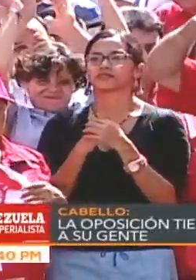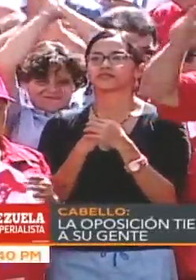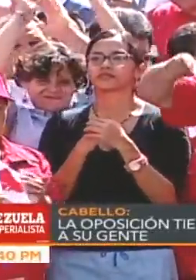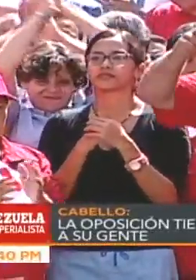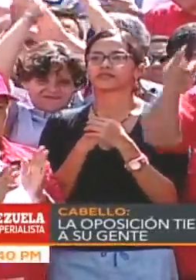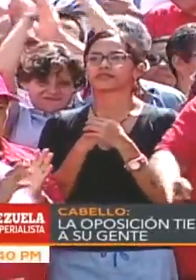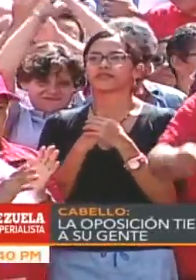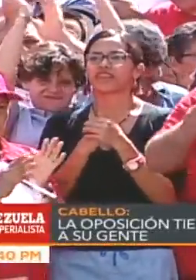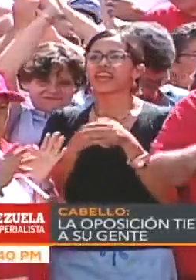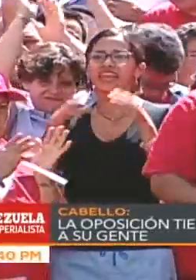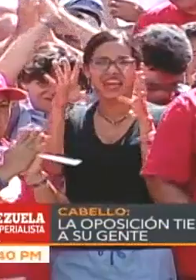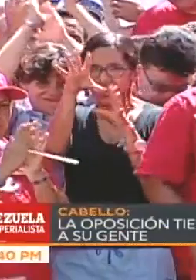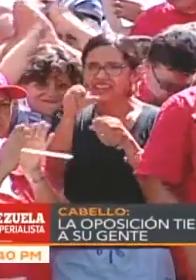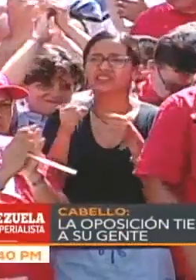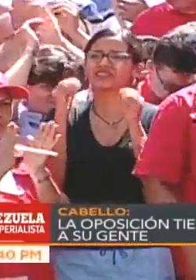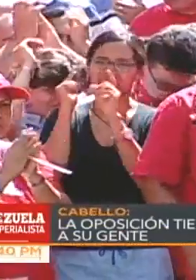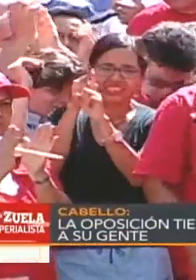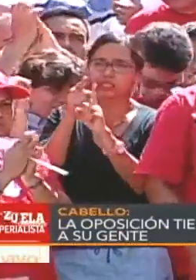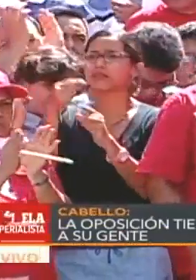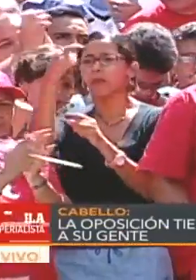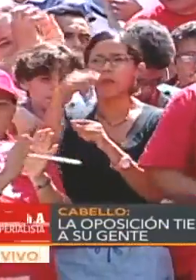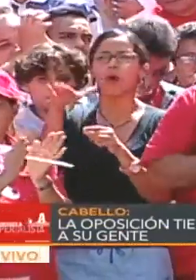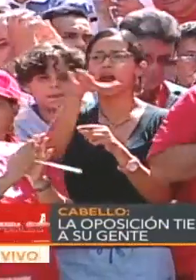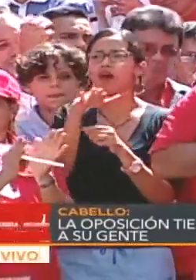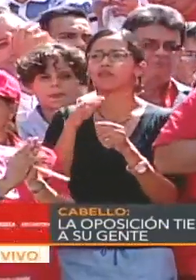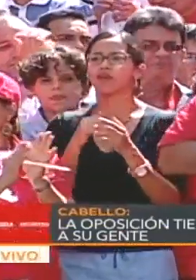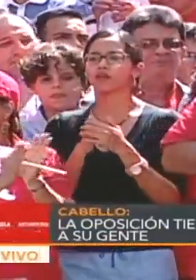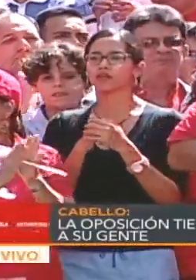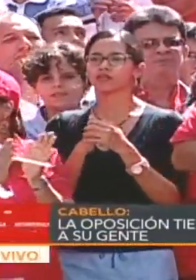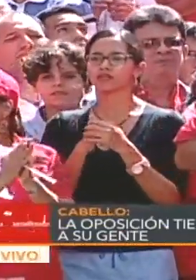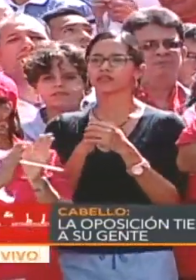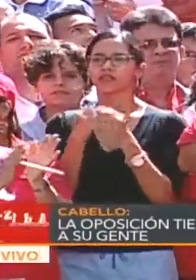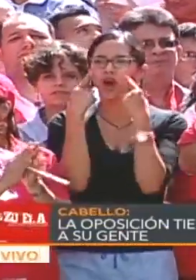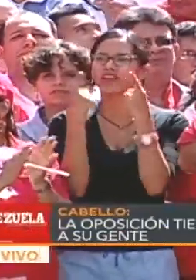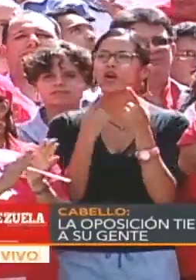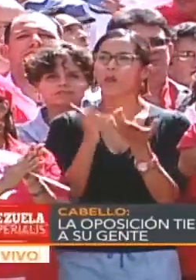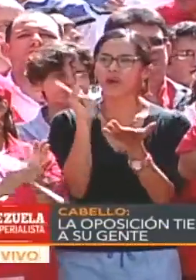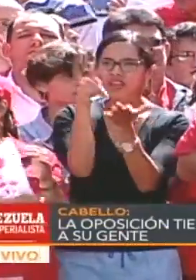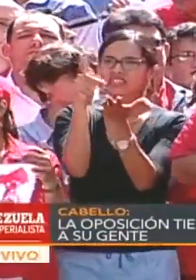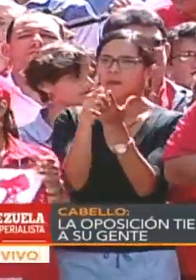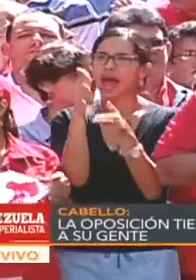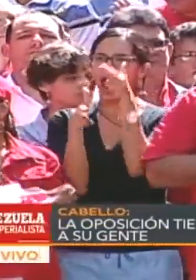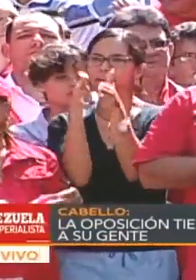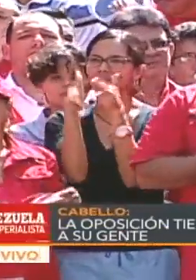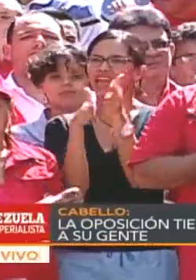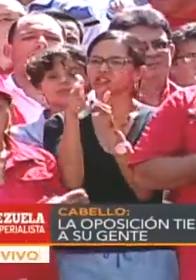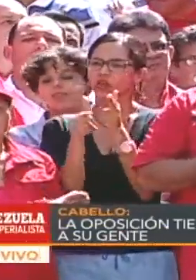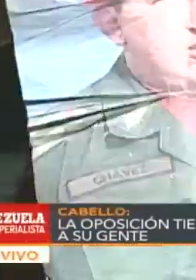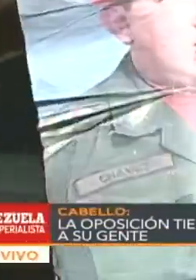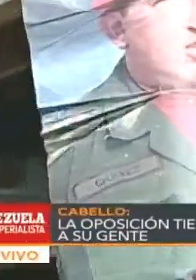habló directamente al pueblo. ¿No ven cómo ellos se montan en el metro?